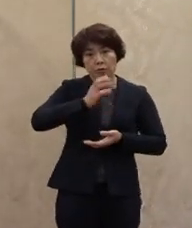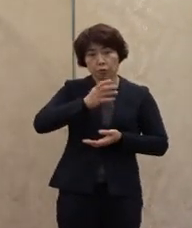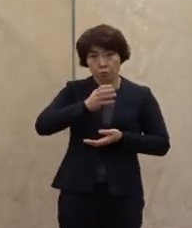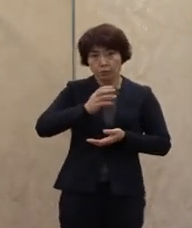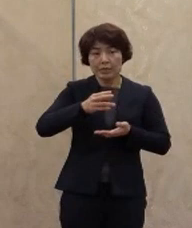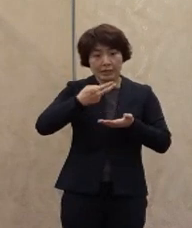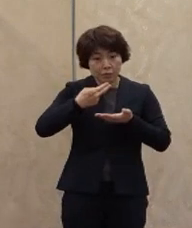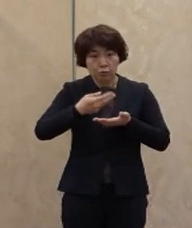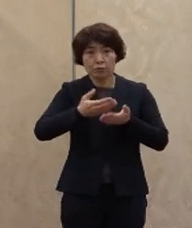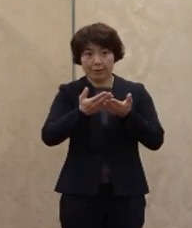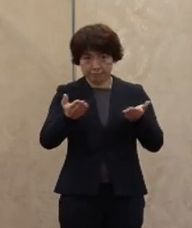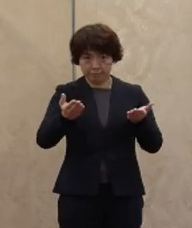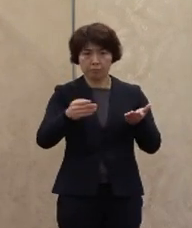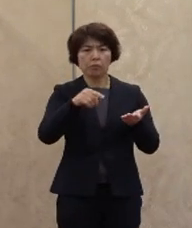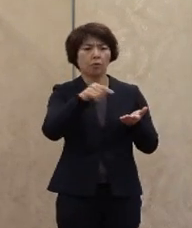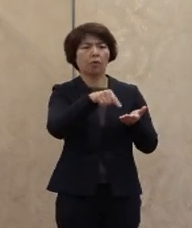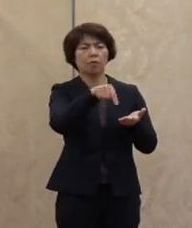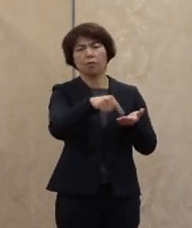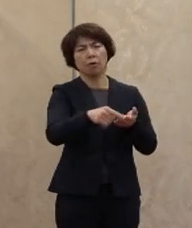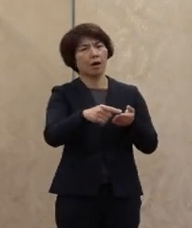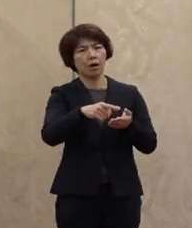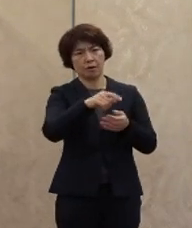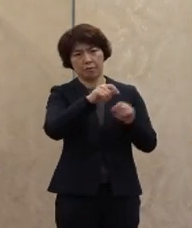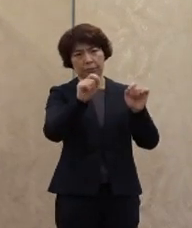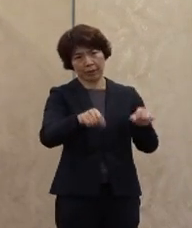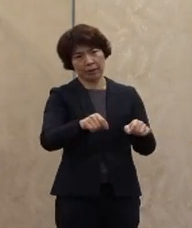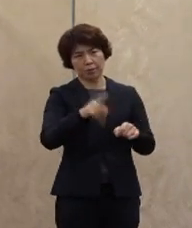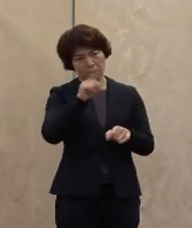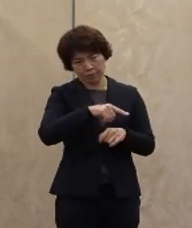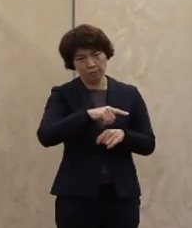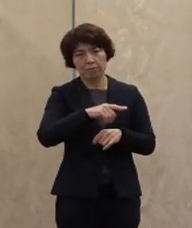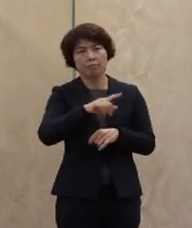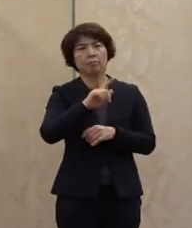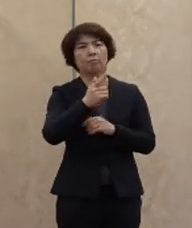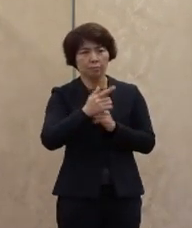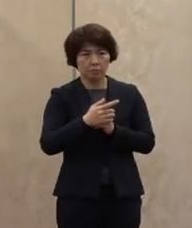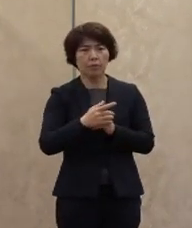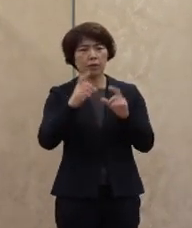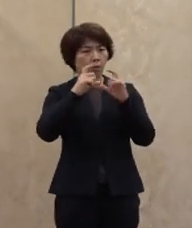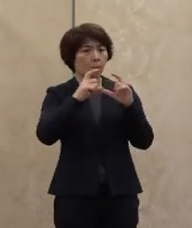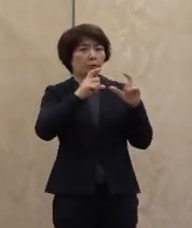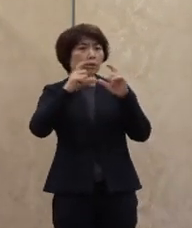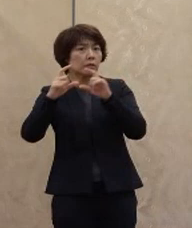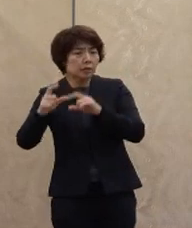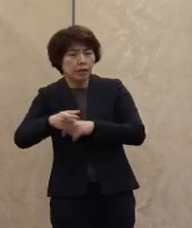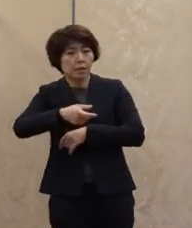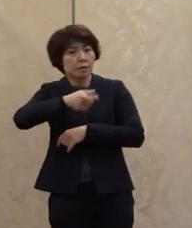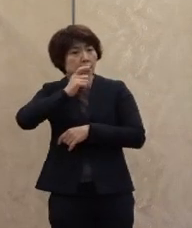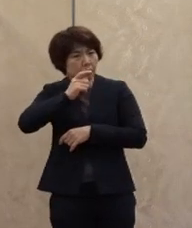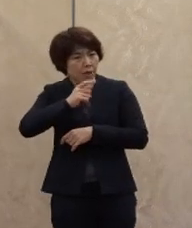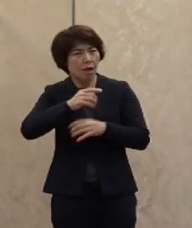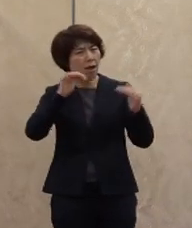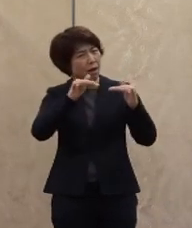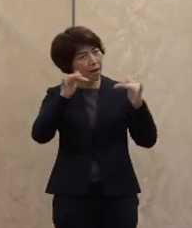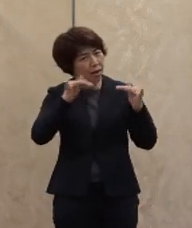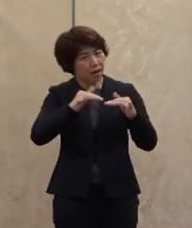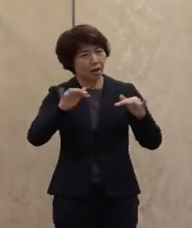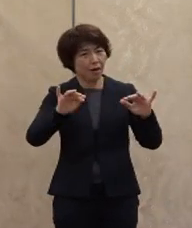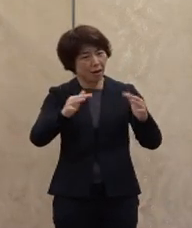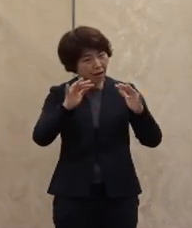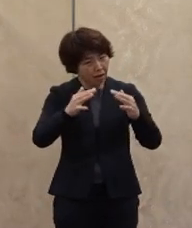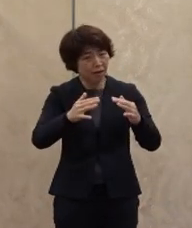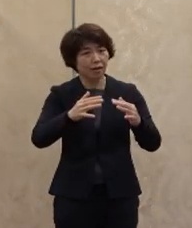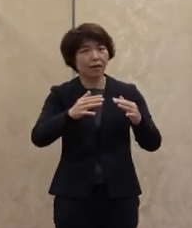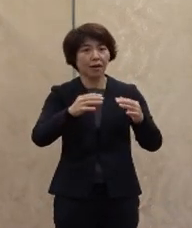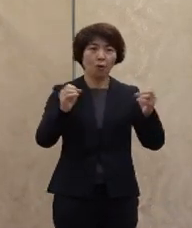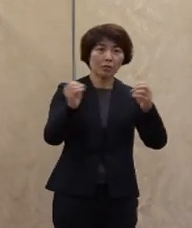いというわけではありません。ただどうしてもこのマスクを外して、このお酒を飲んで大騒ぎをする、お